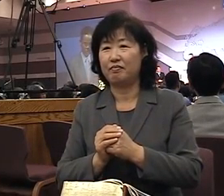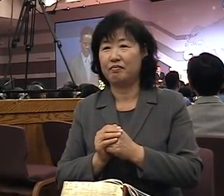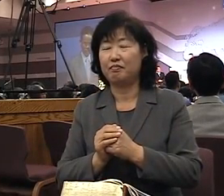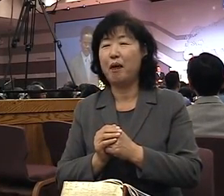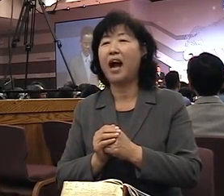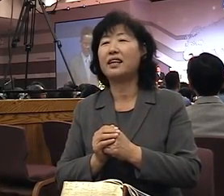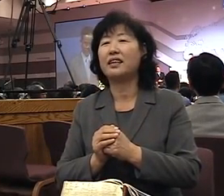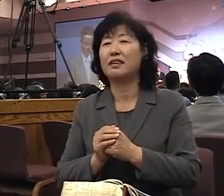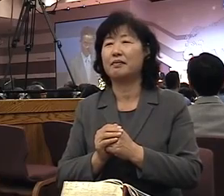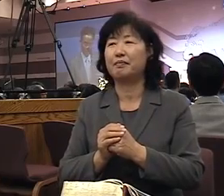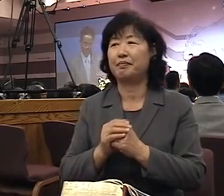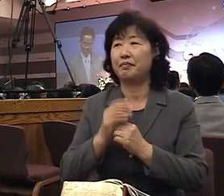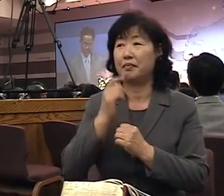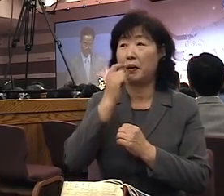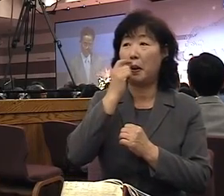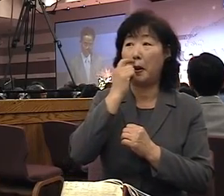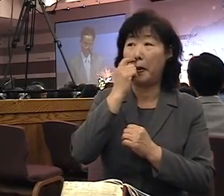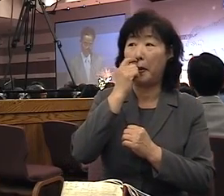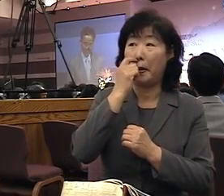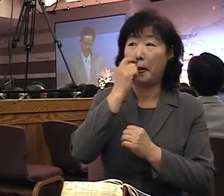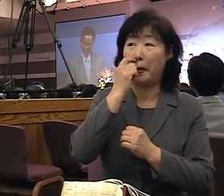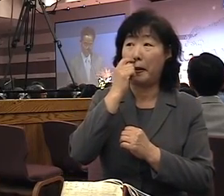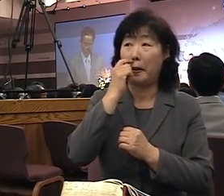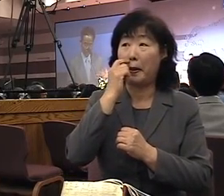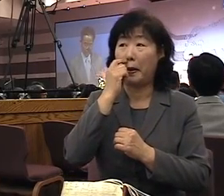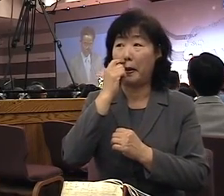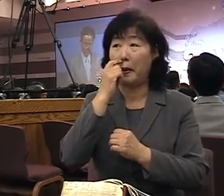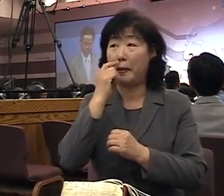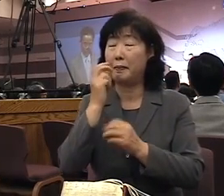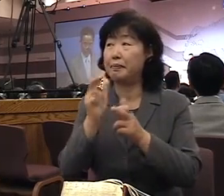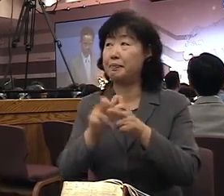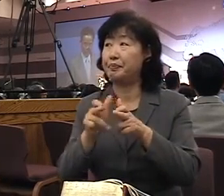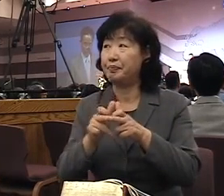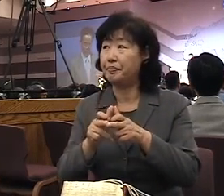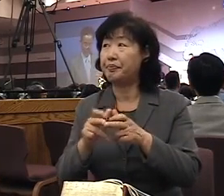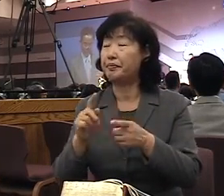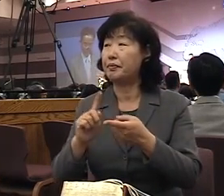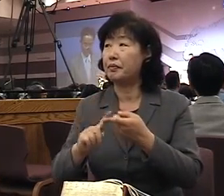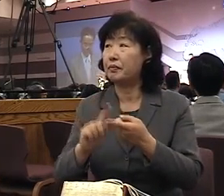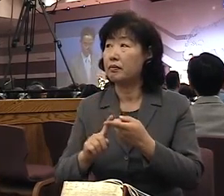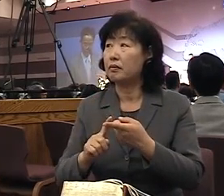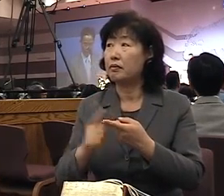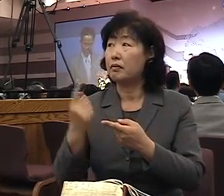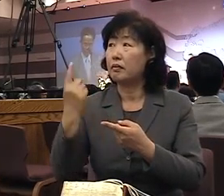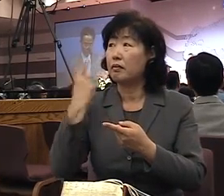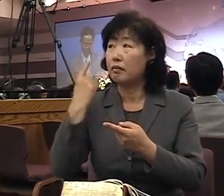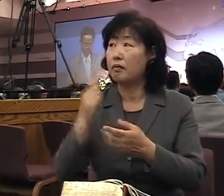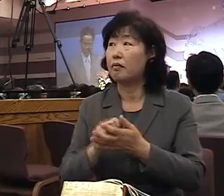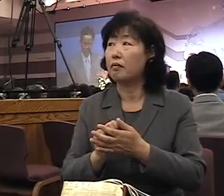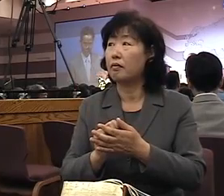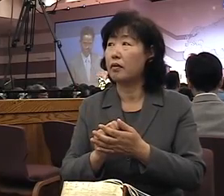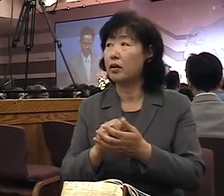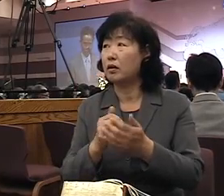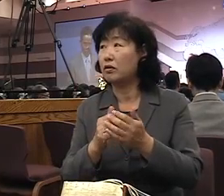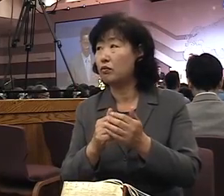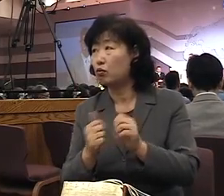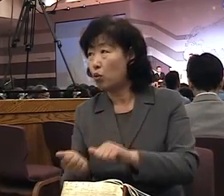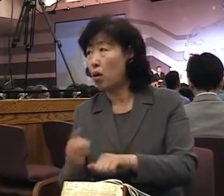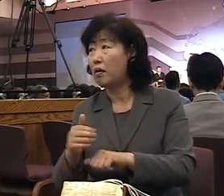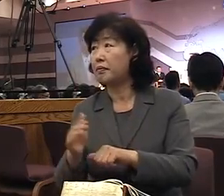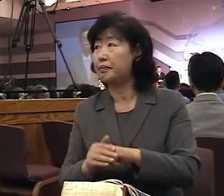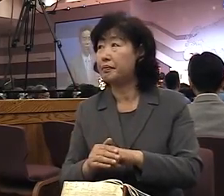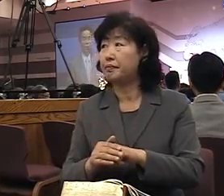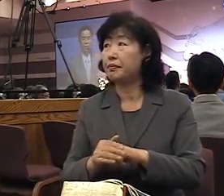우리 최국환 순장님 가정에 장인 되시는 김두성 장로님 어제 소천하셨습니다. 입관 예배가